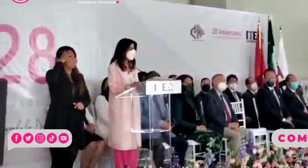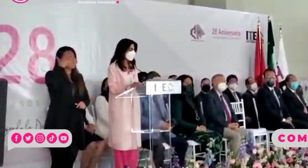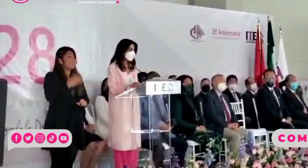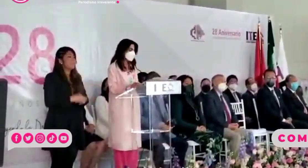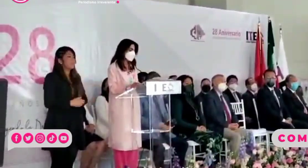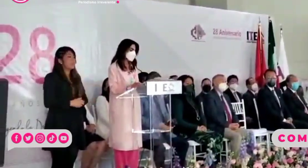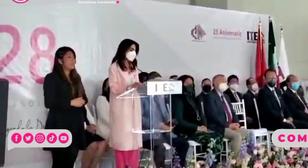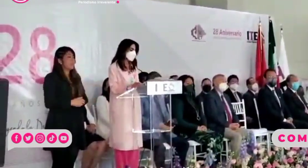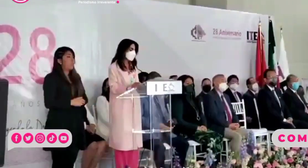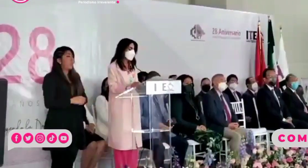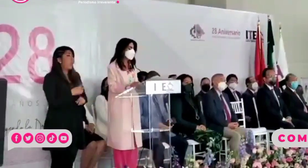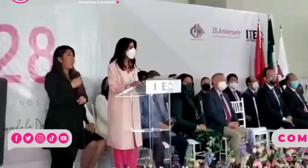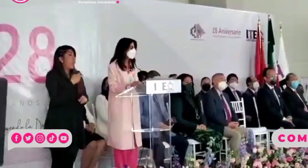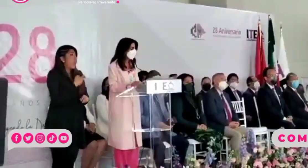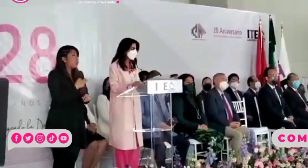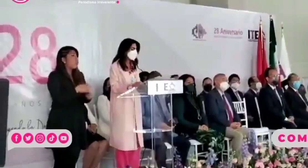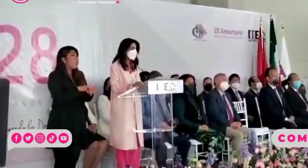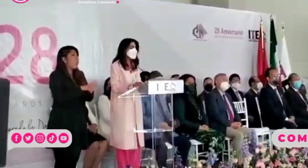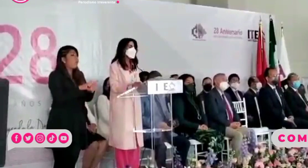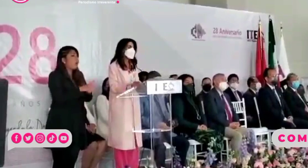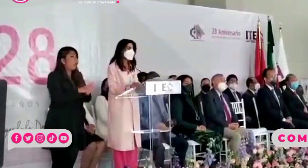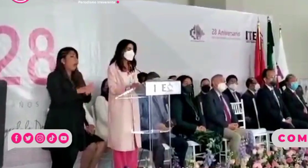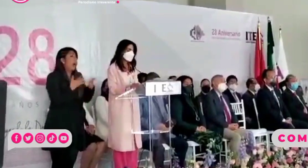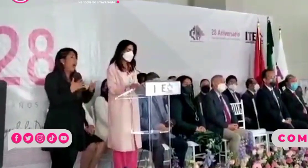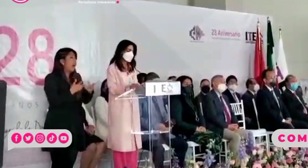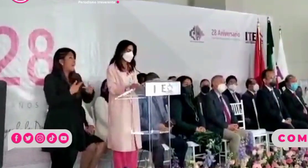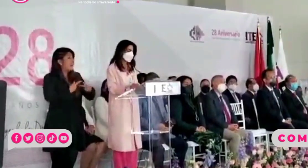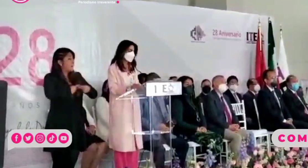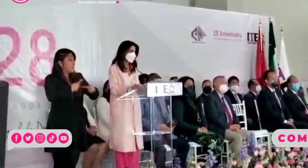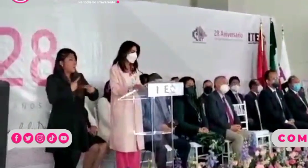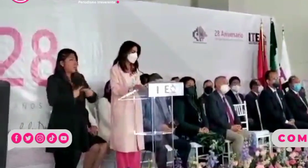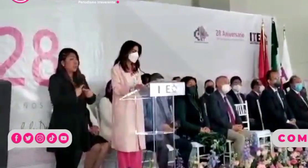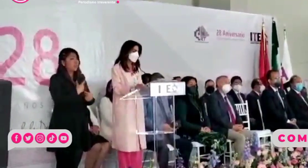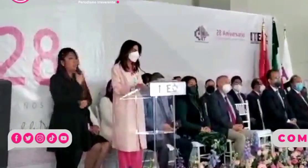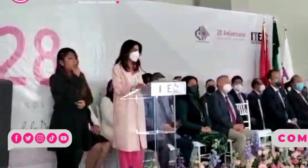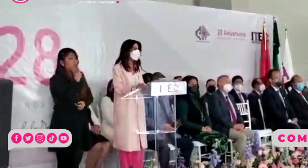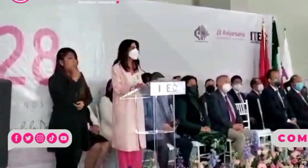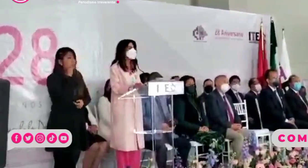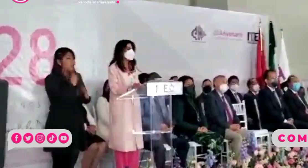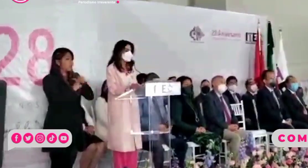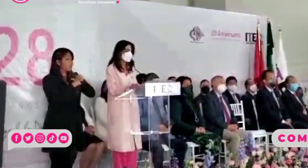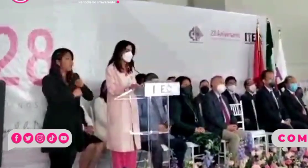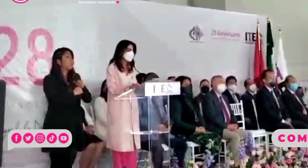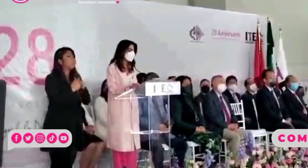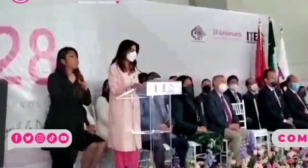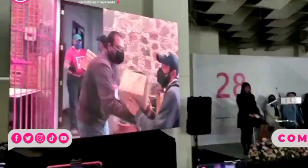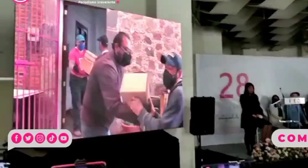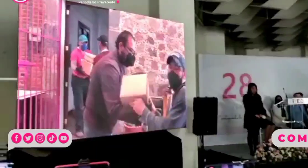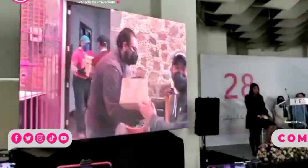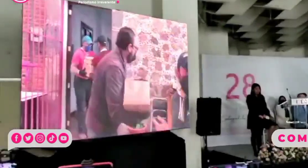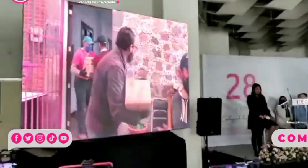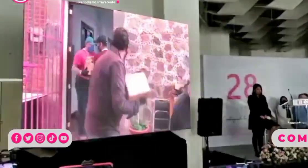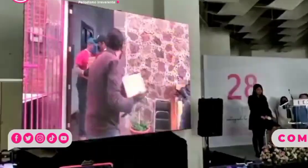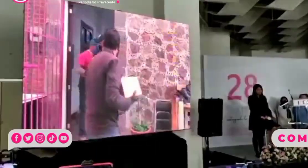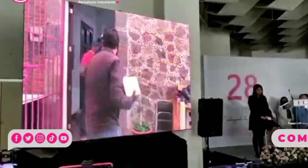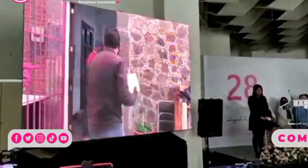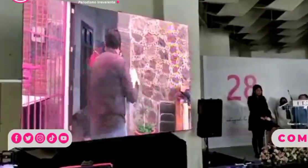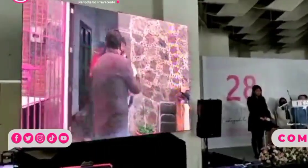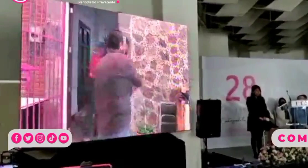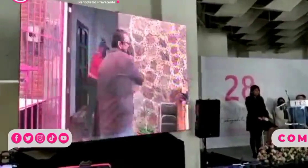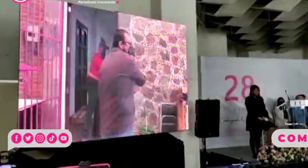Esta constitución ha sido obra de la madurez de las y los actores políticos y de las formaciones políticas.